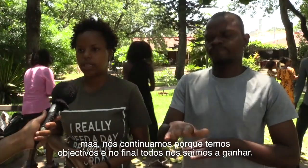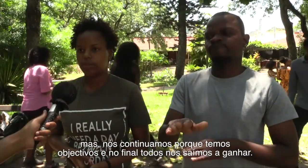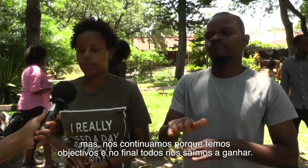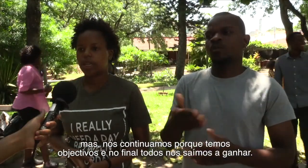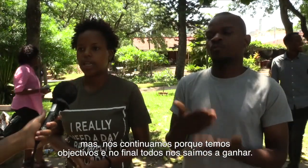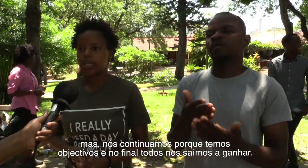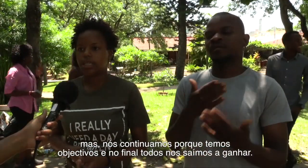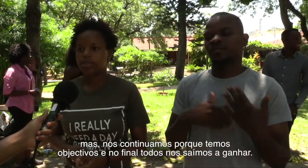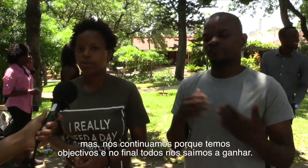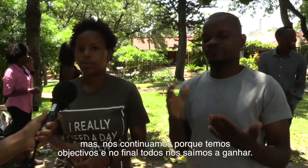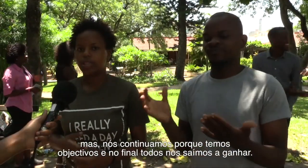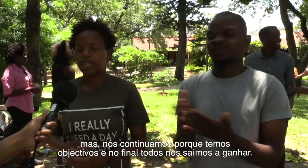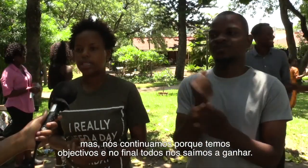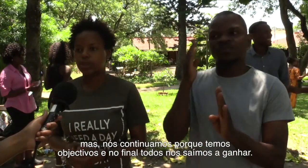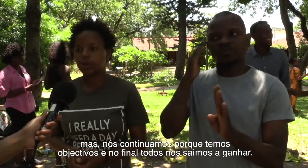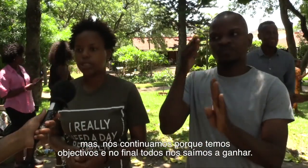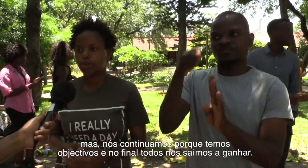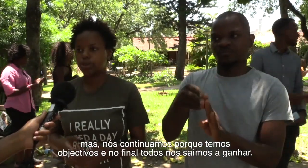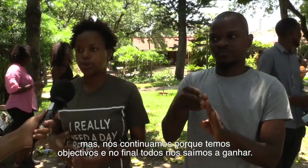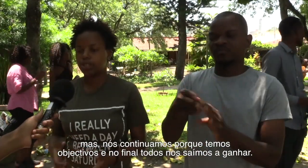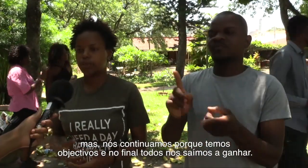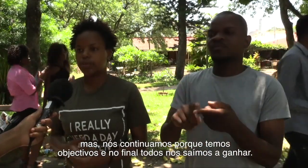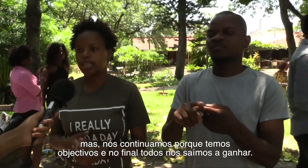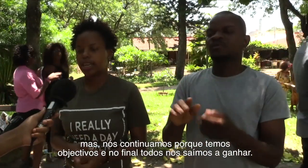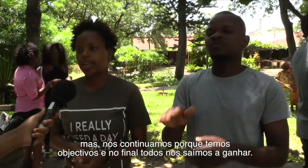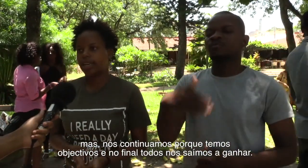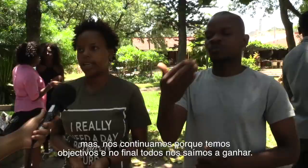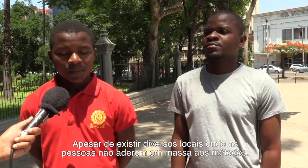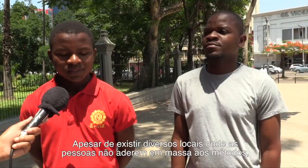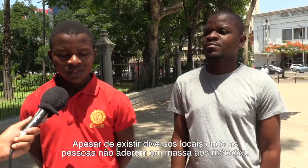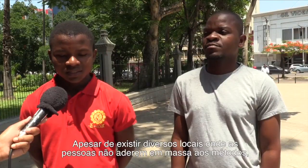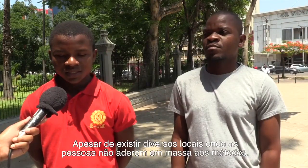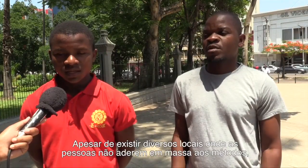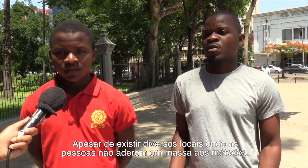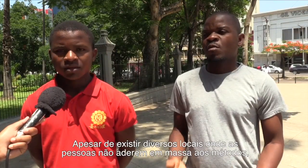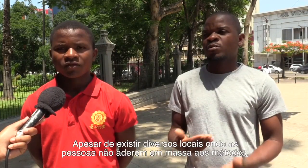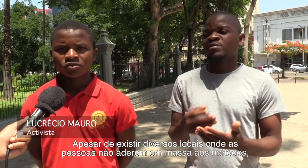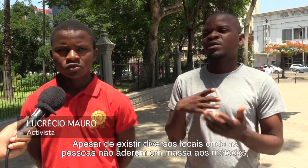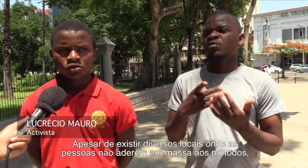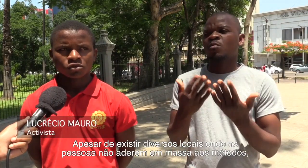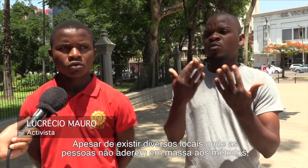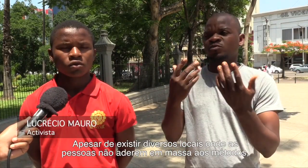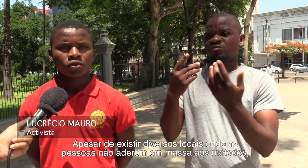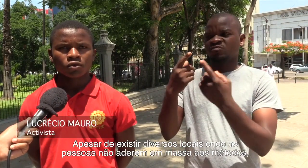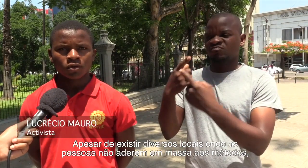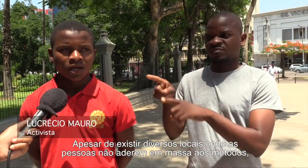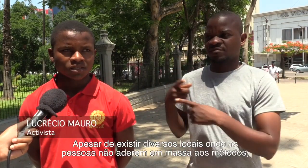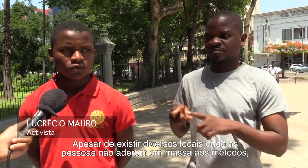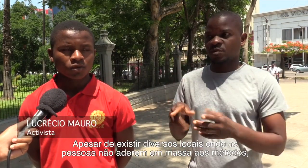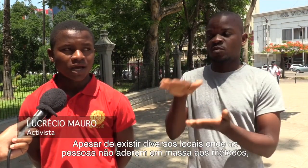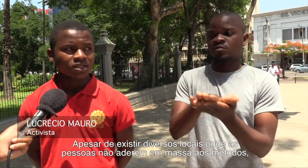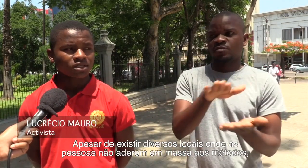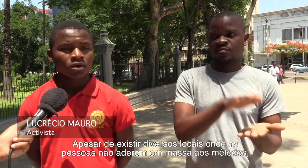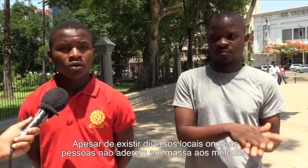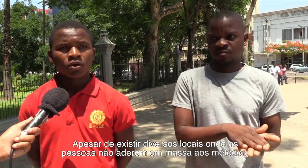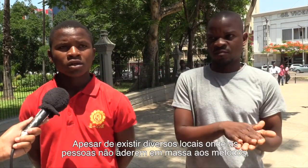objetivo. E no final das contas, todos nós vamos sair a ganhar. Apesar de existirem diversos locais